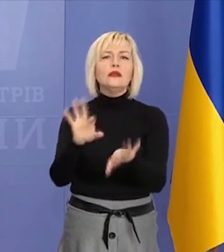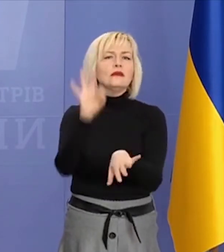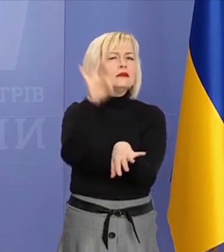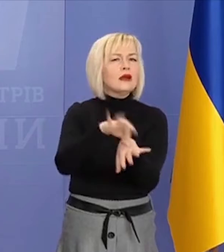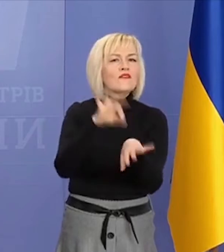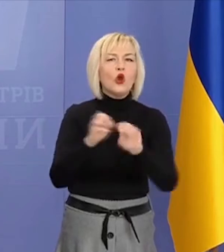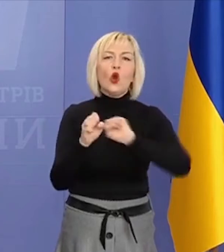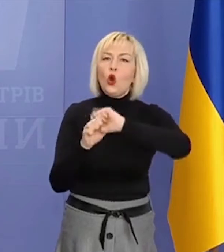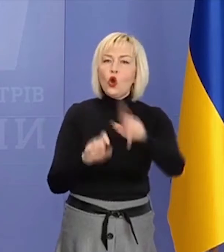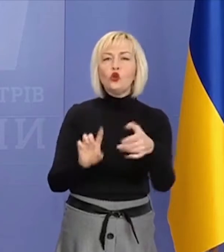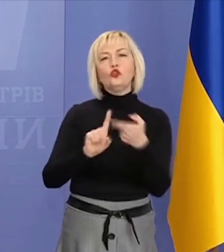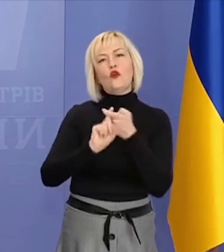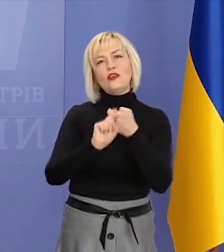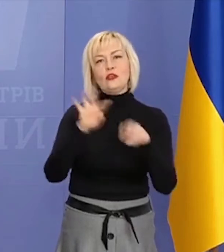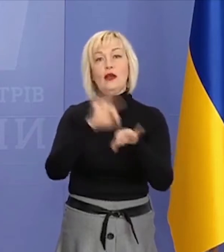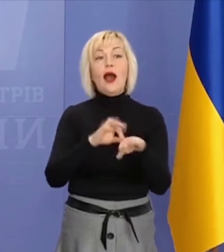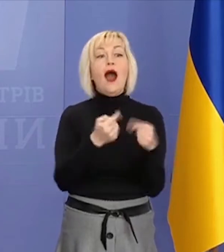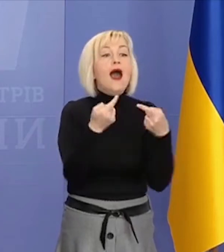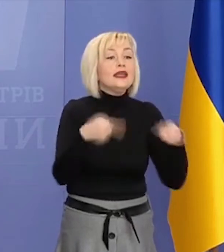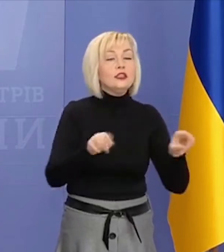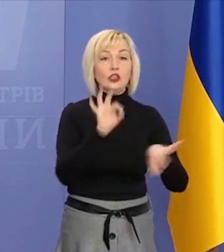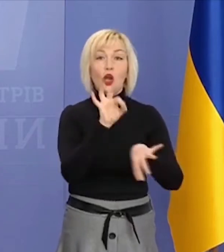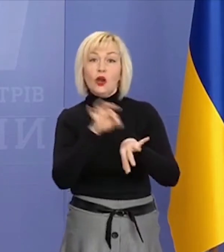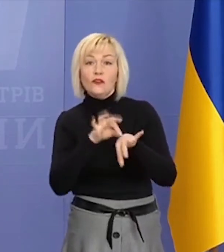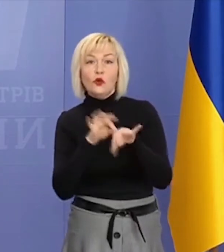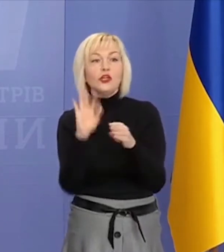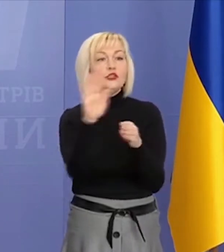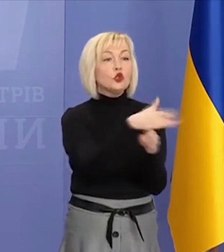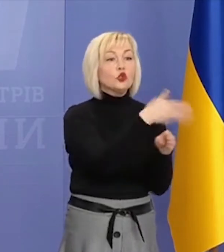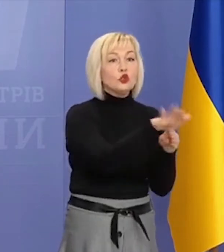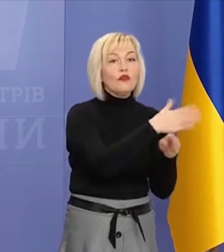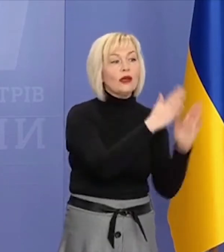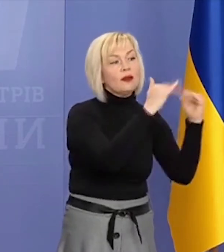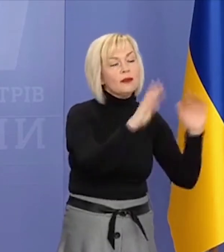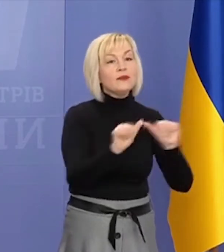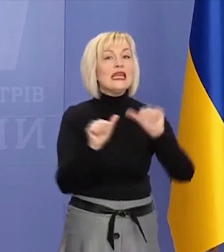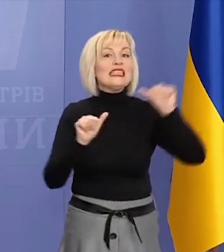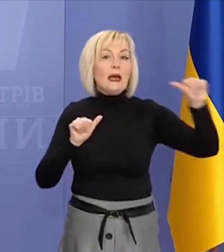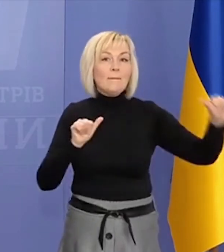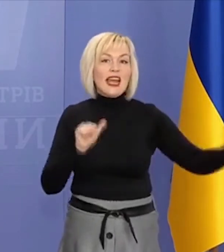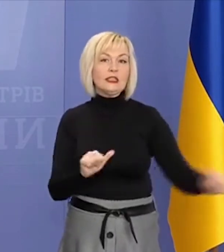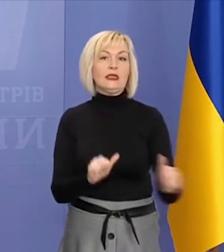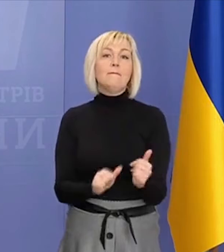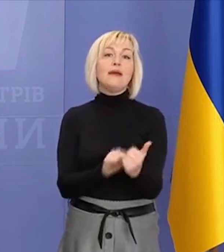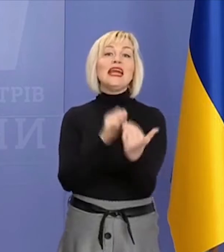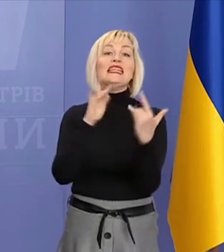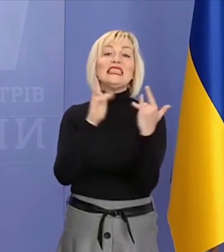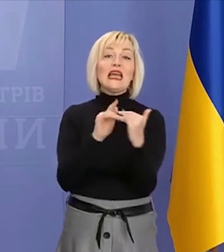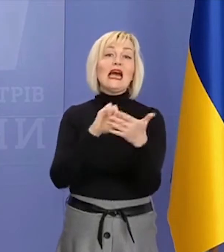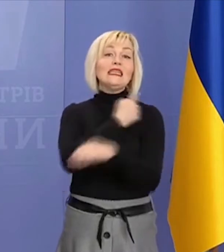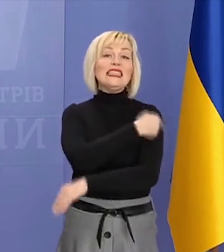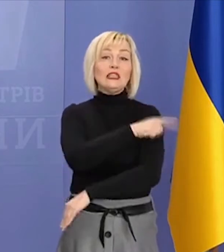з коронавірусною хворобою. Всі інші хворі будуть сортуватись в палатках за межами стаціонару. Це там